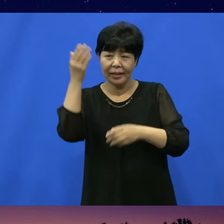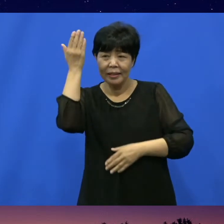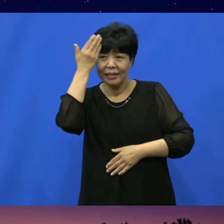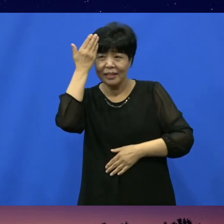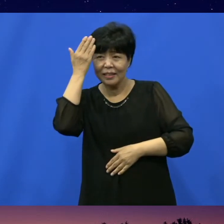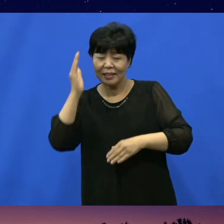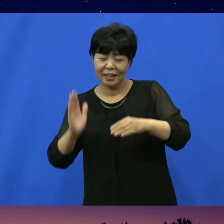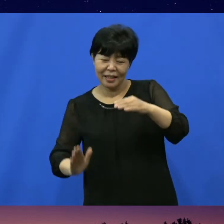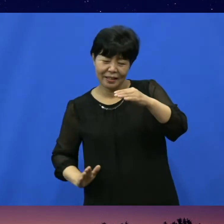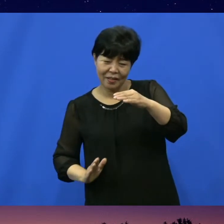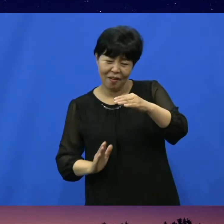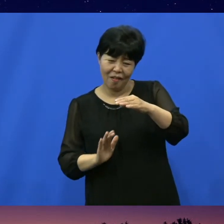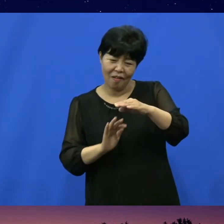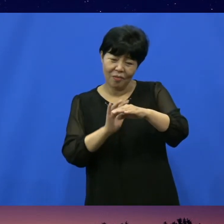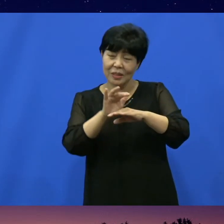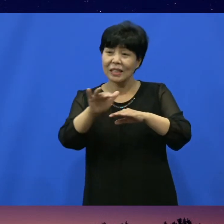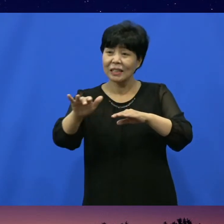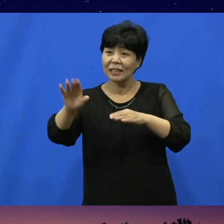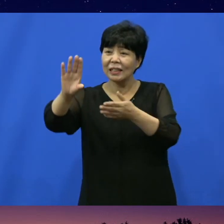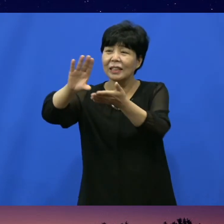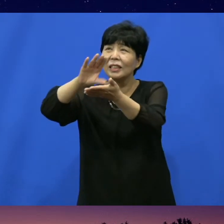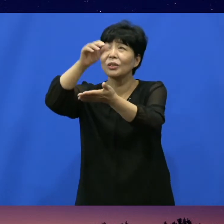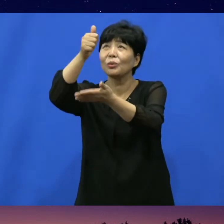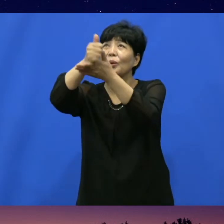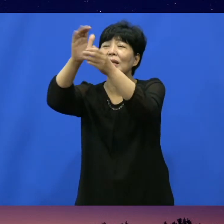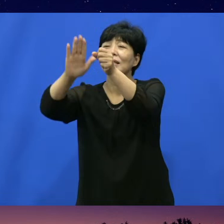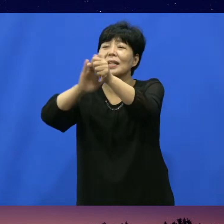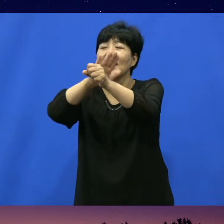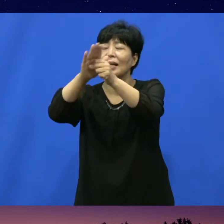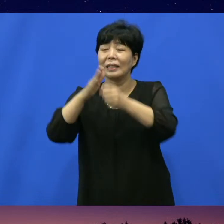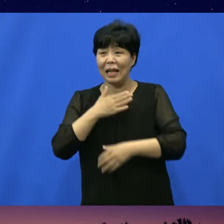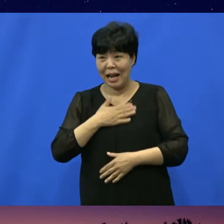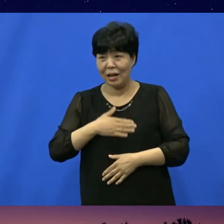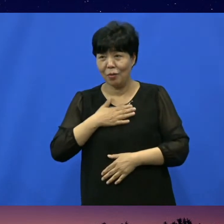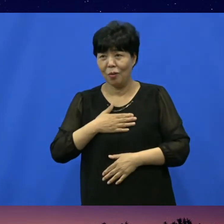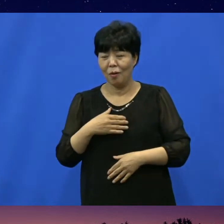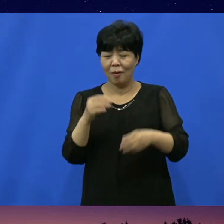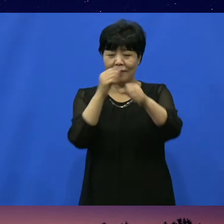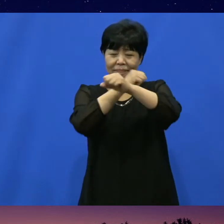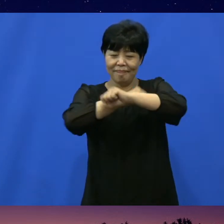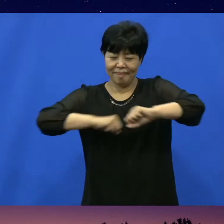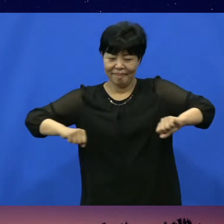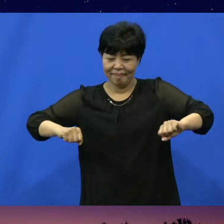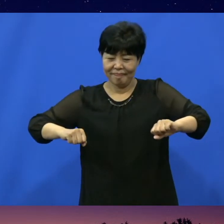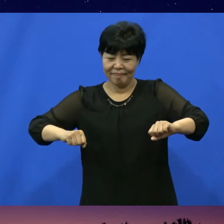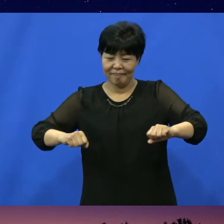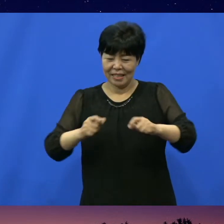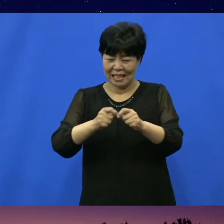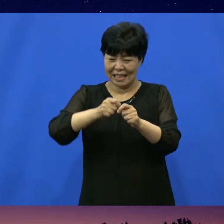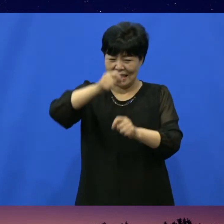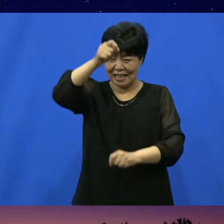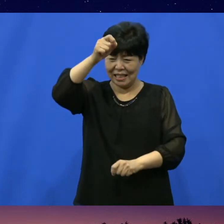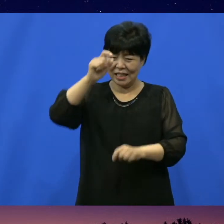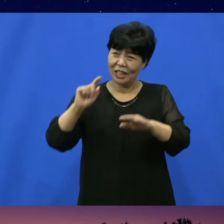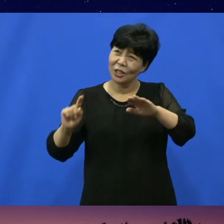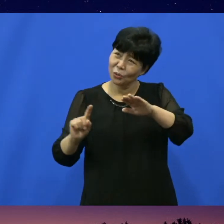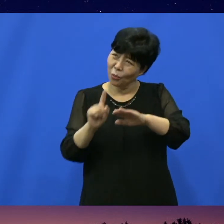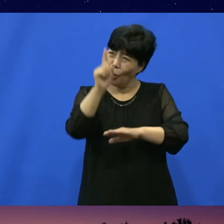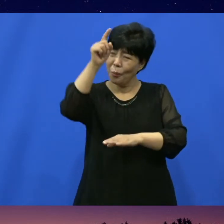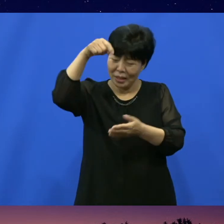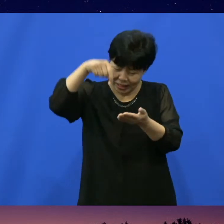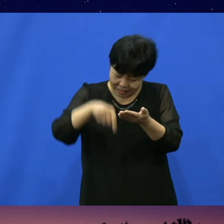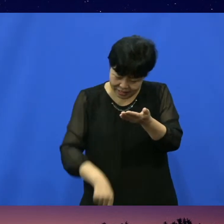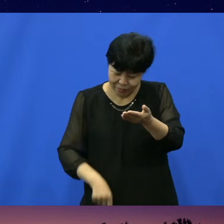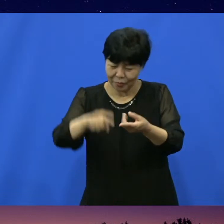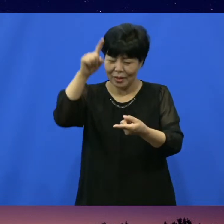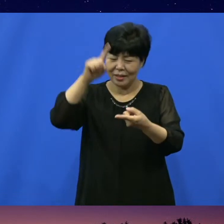그리스도의 사랑을 알고 그 너비와 길이와 높이와 깊이가 어떠함을 깨달아.